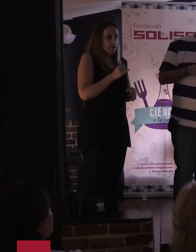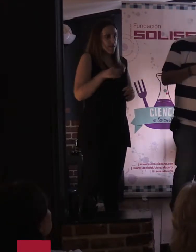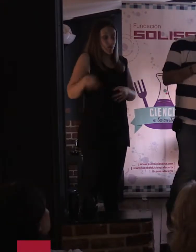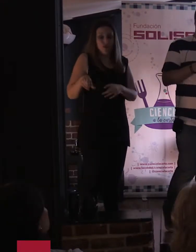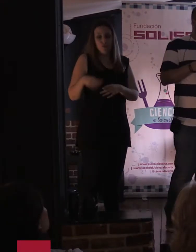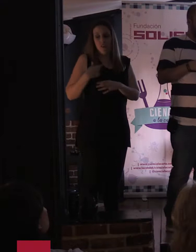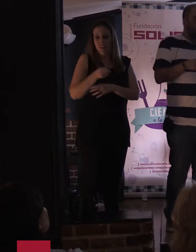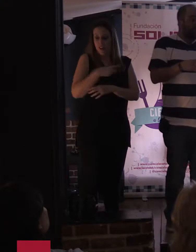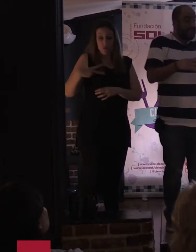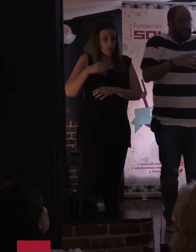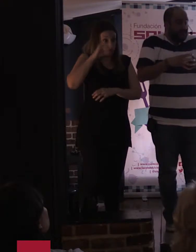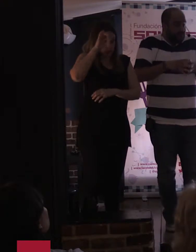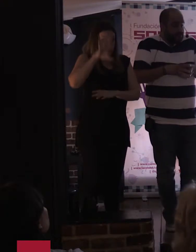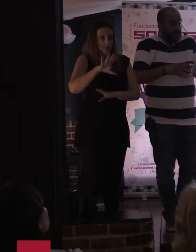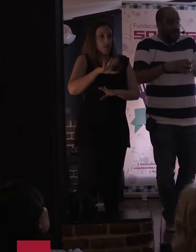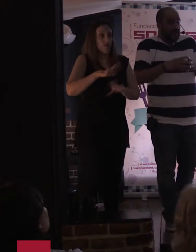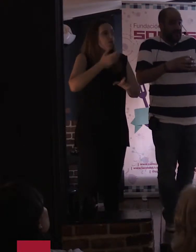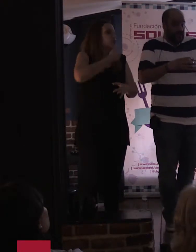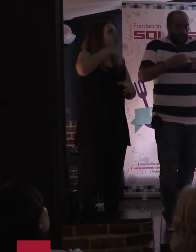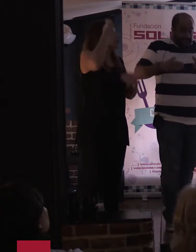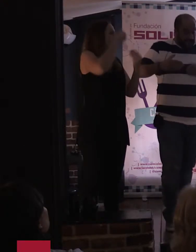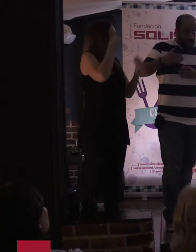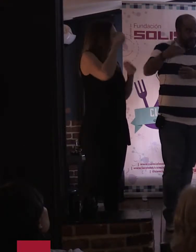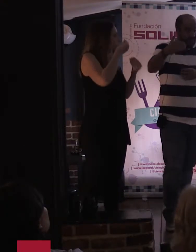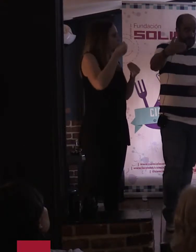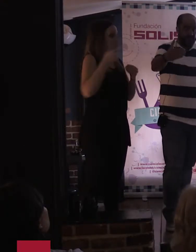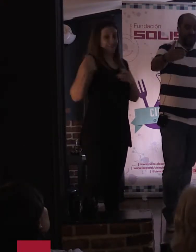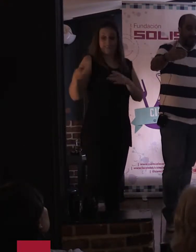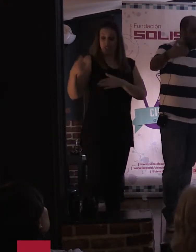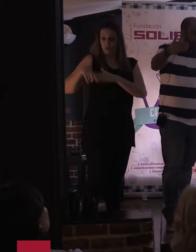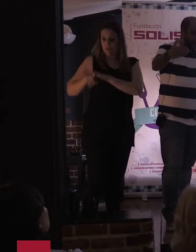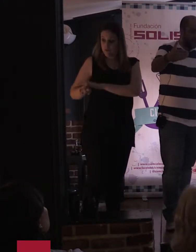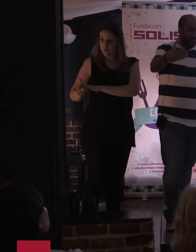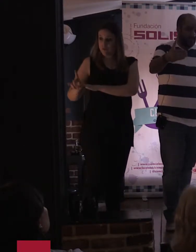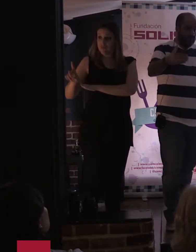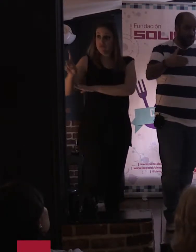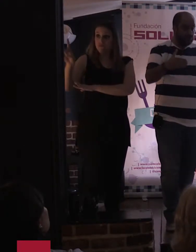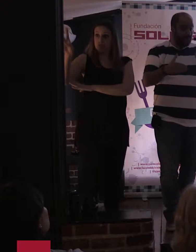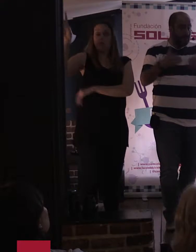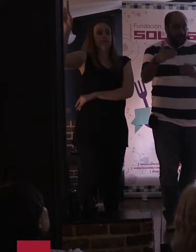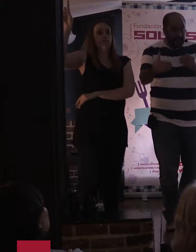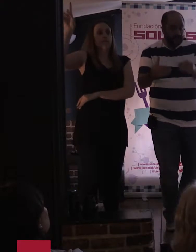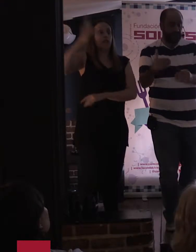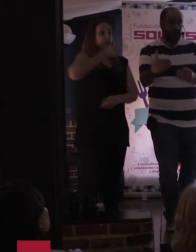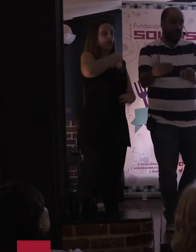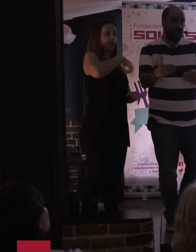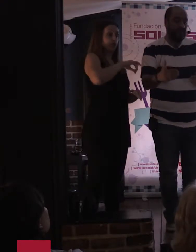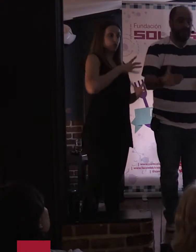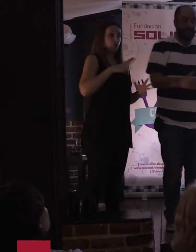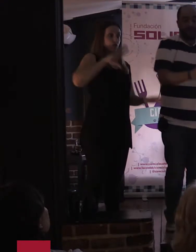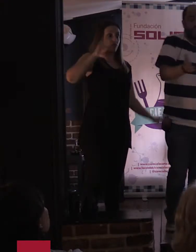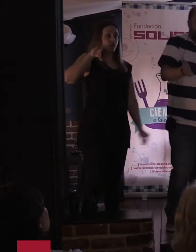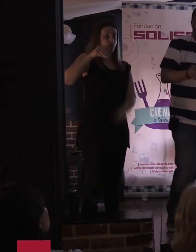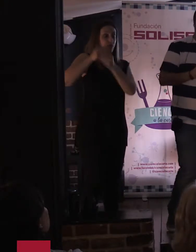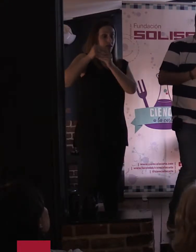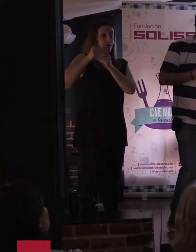motora. Entonces, nosotros pensamos que esta gente va a avanzar muy rápido, de forma que nosotros complementaremos el trabajo